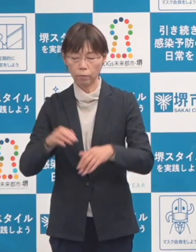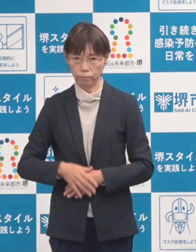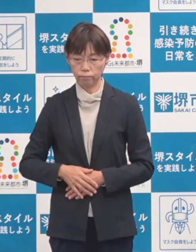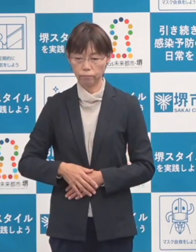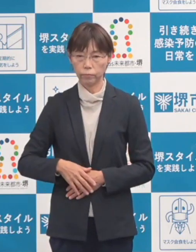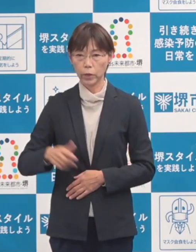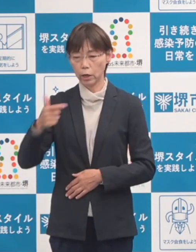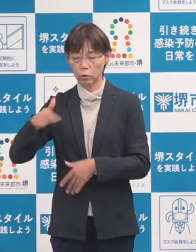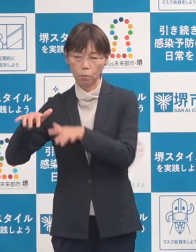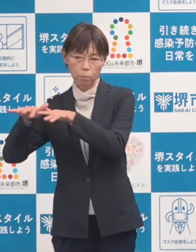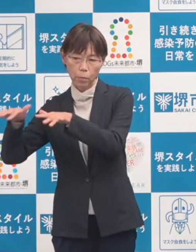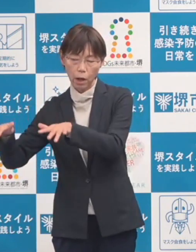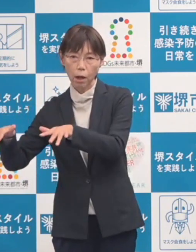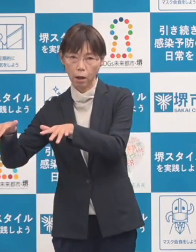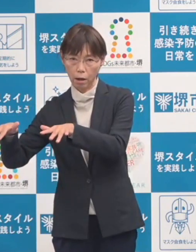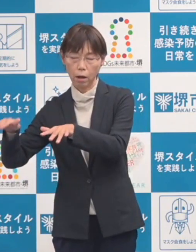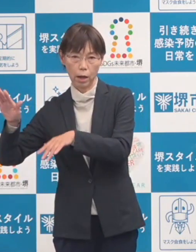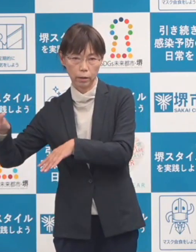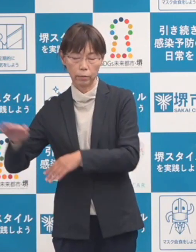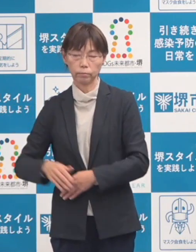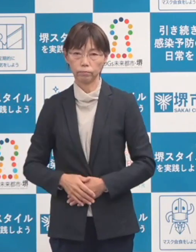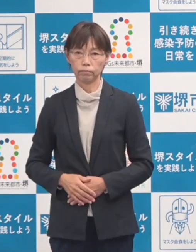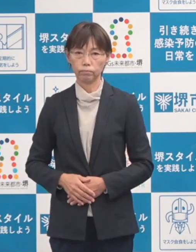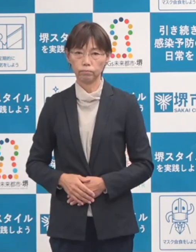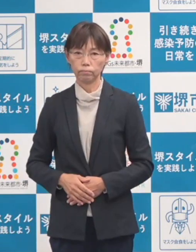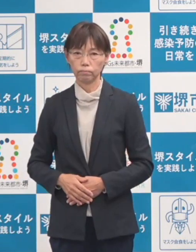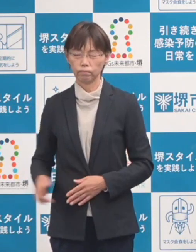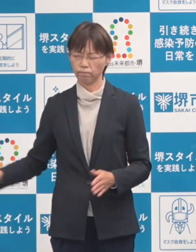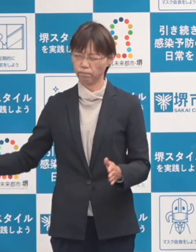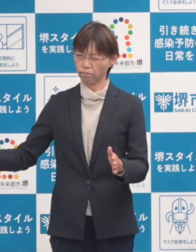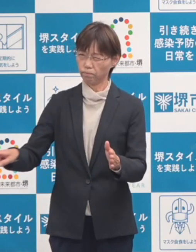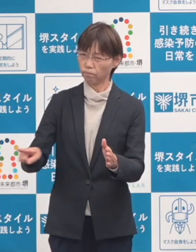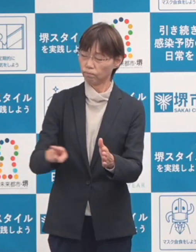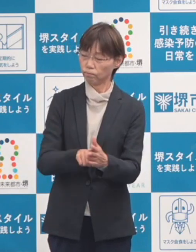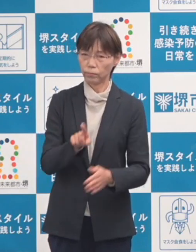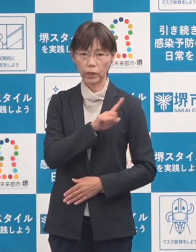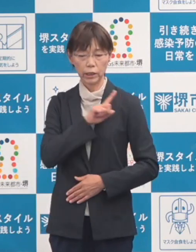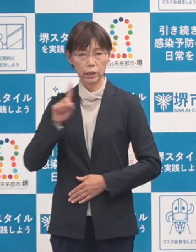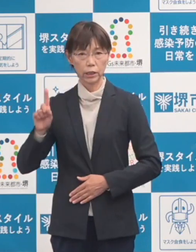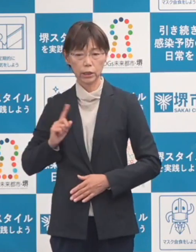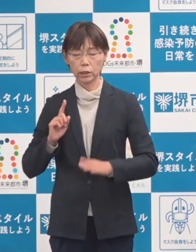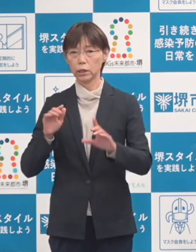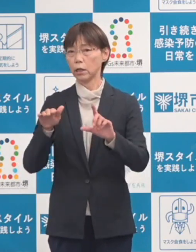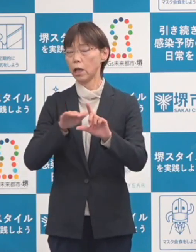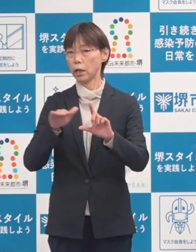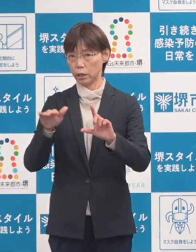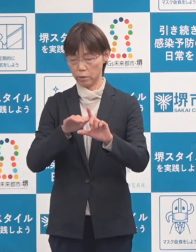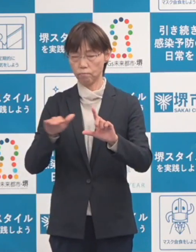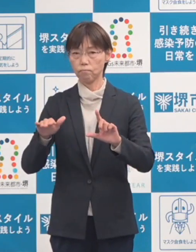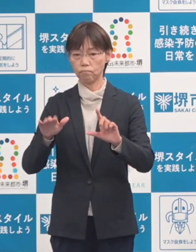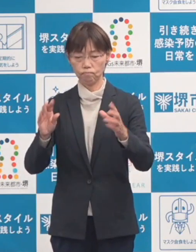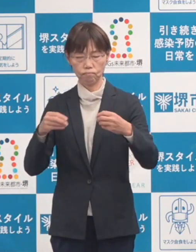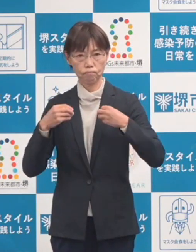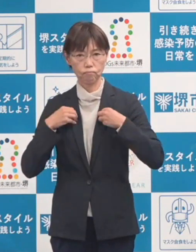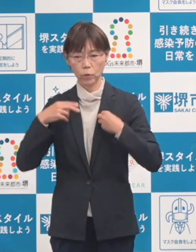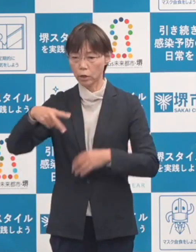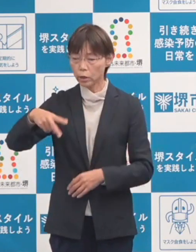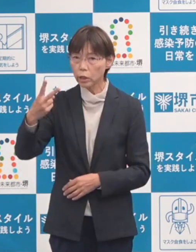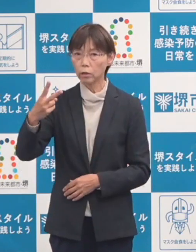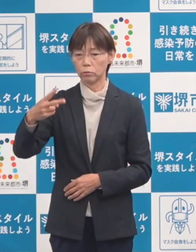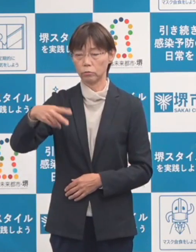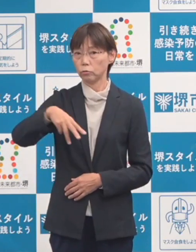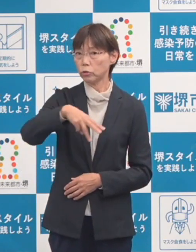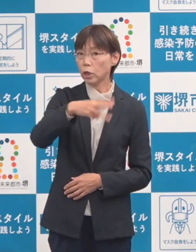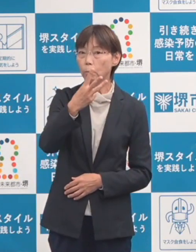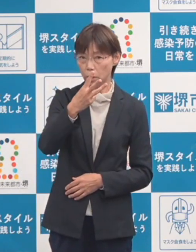にあったんですが、長い間1日平均の市民の方の陽性者が200人から300人という日